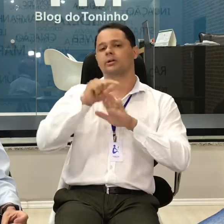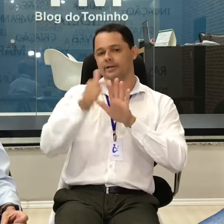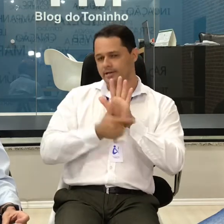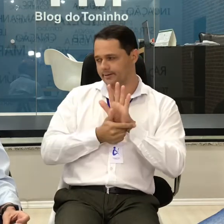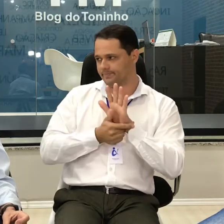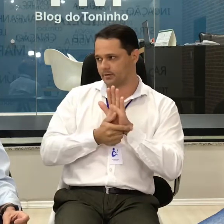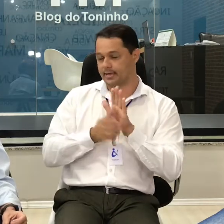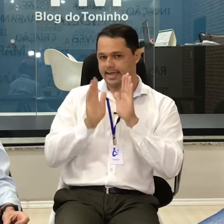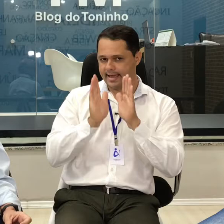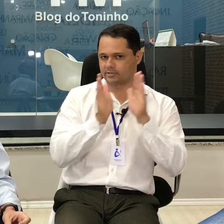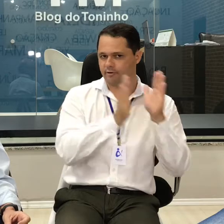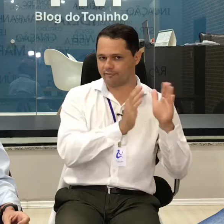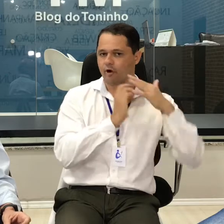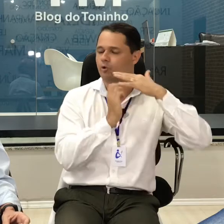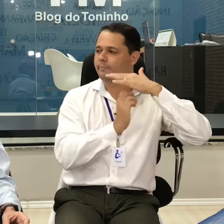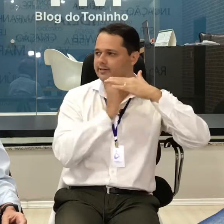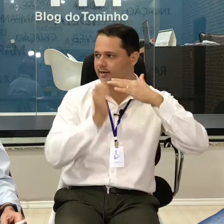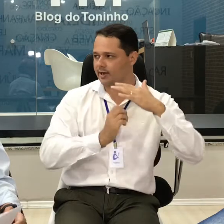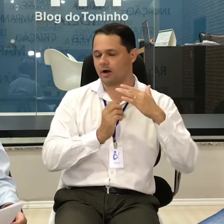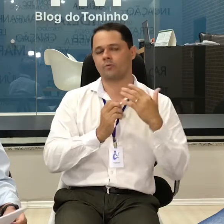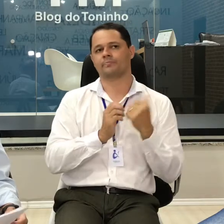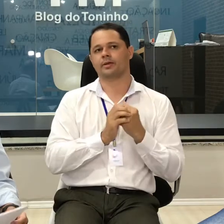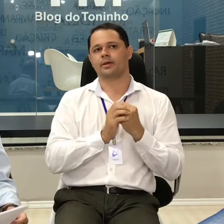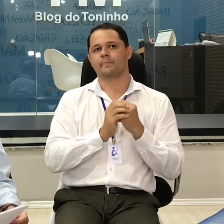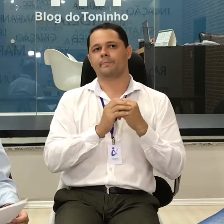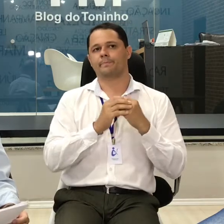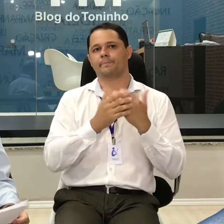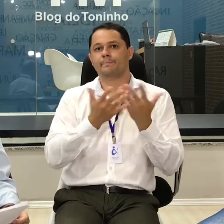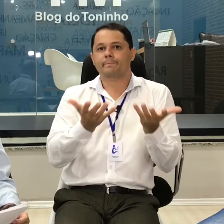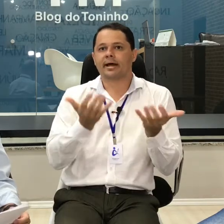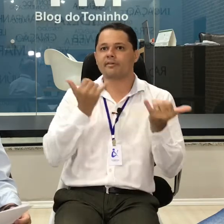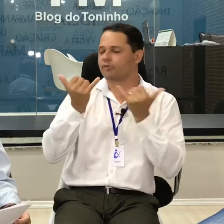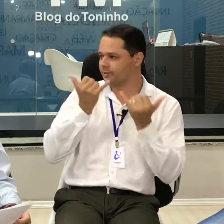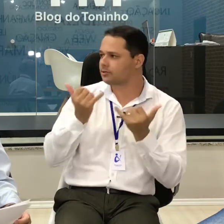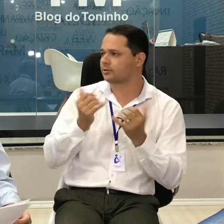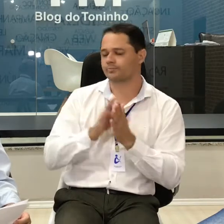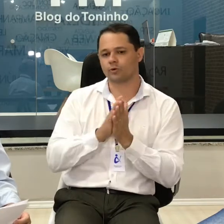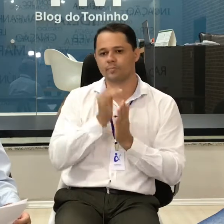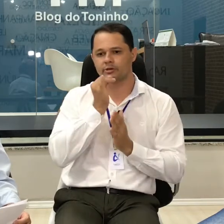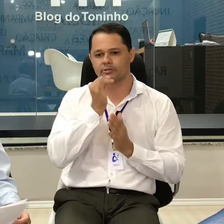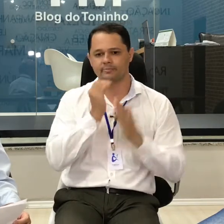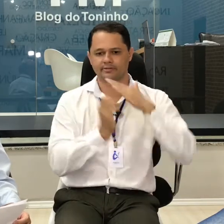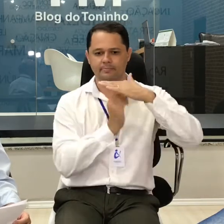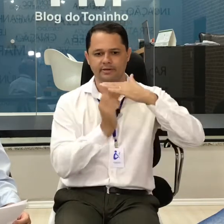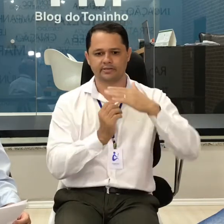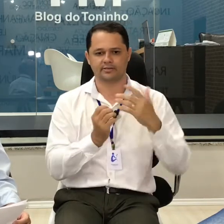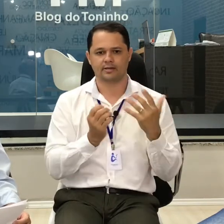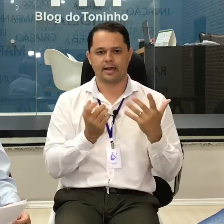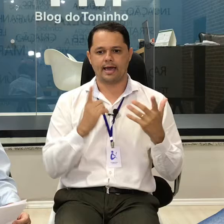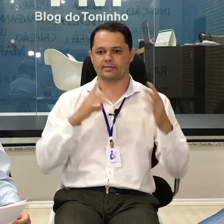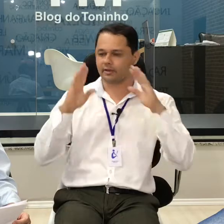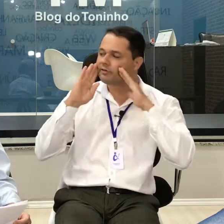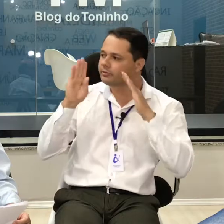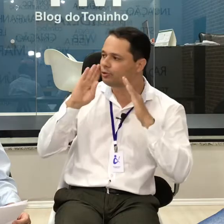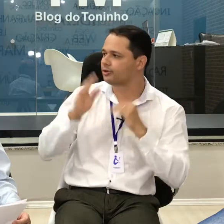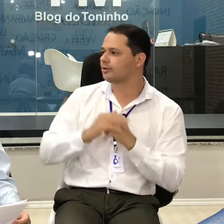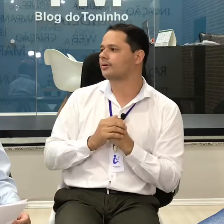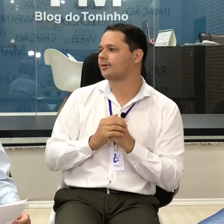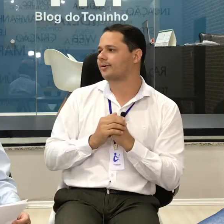Libraria. E esse é o foco empresarial para a informação. Então, por exemplo, as empresas, elas têm Facebook, elas